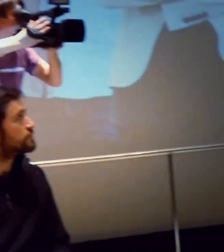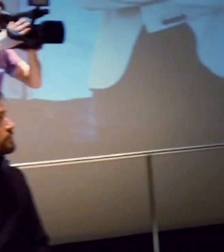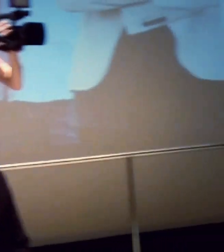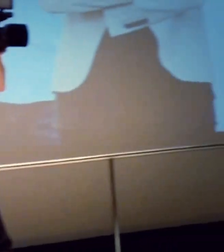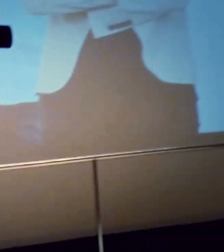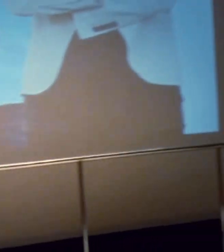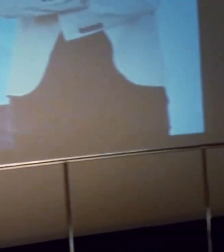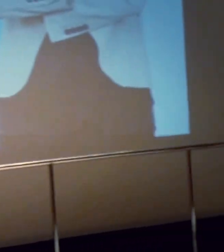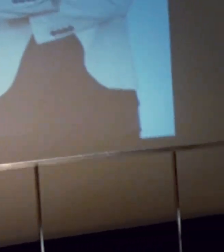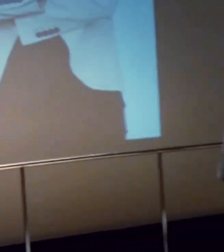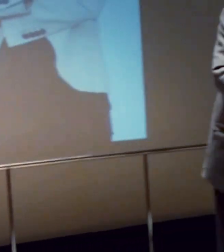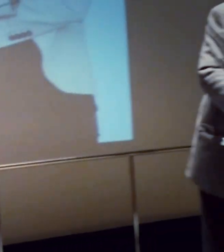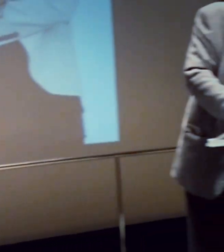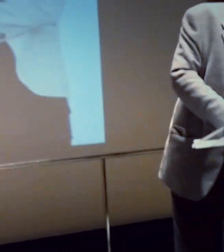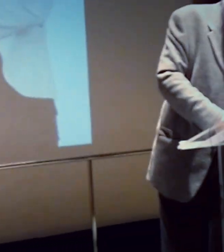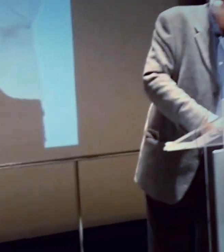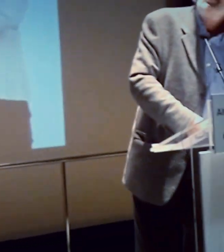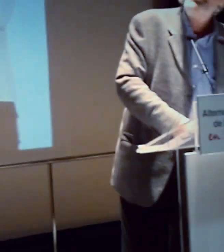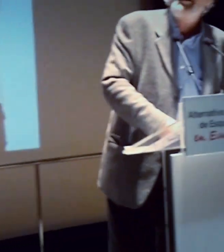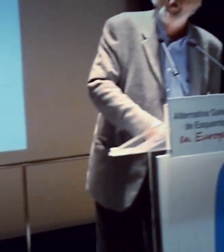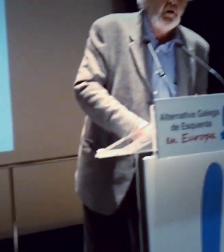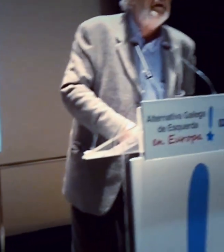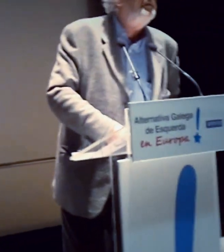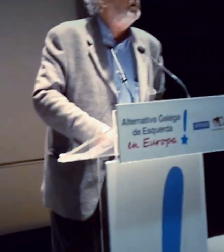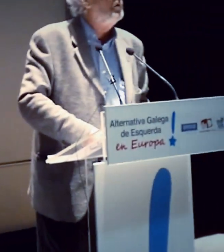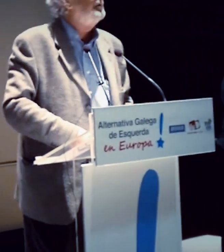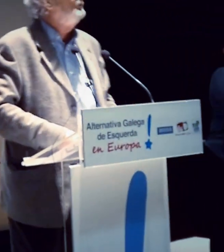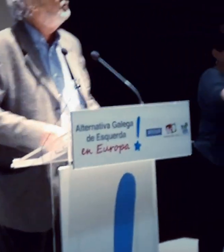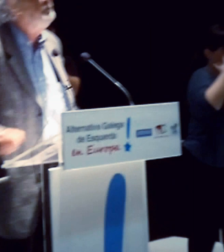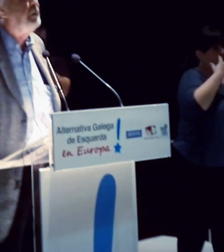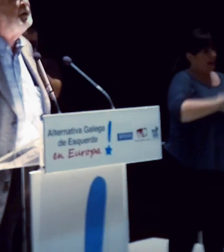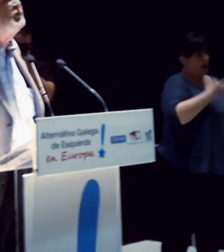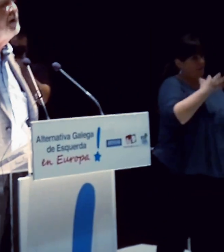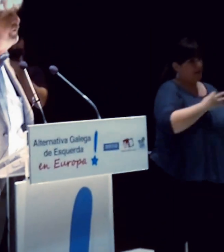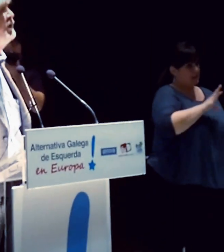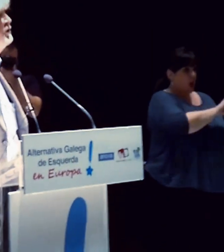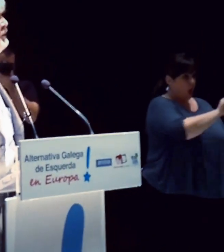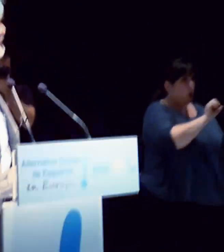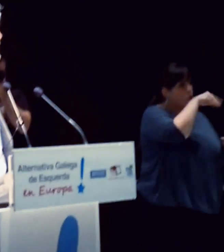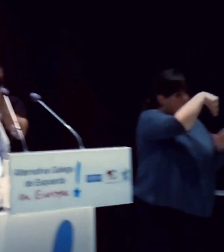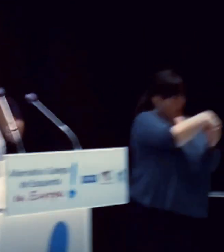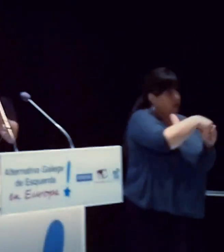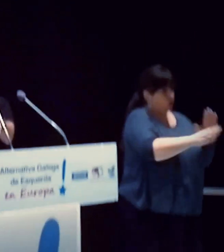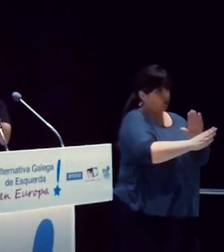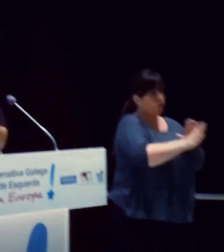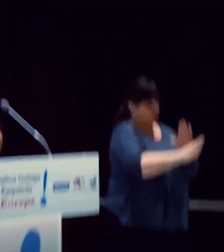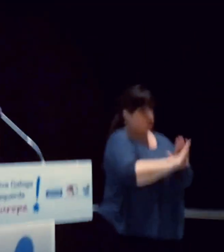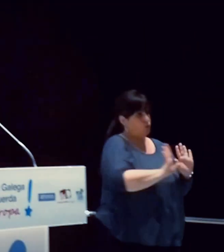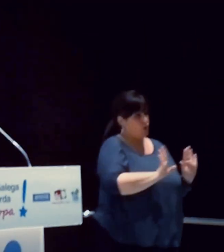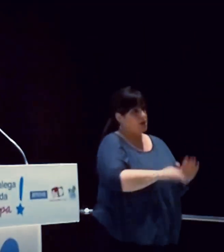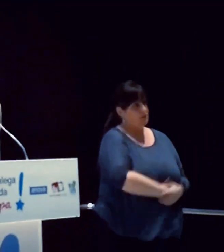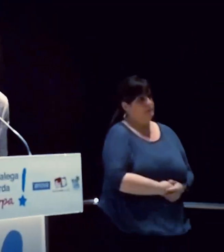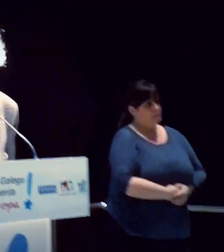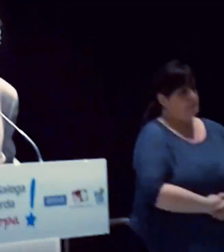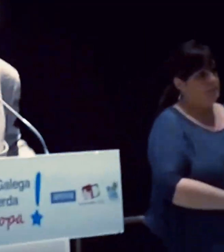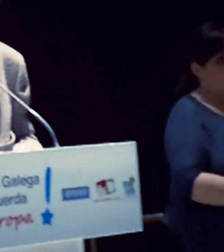somos así, ainda seguimos siendo parte de una colonia interior. Y eso, que es el